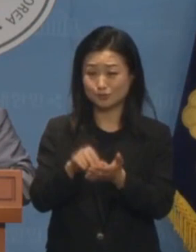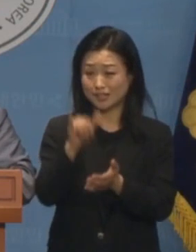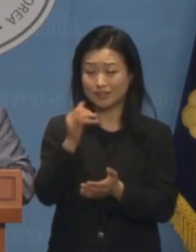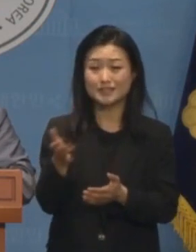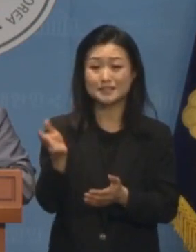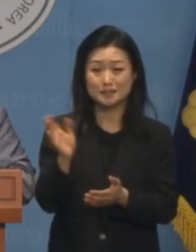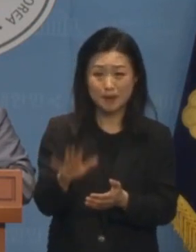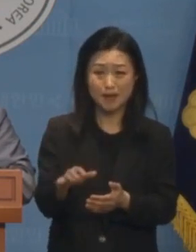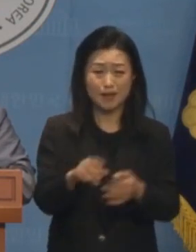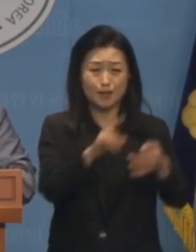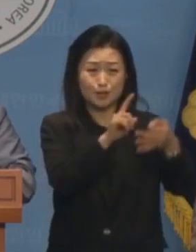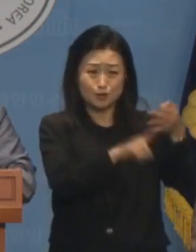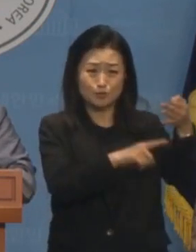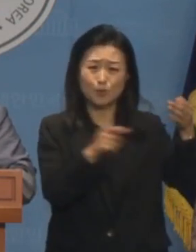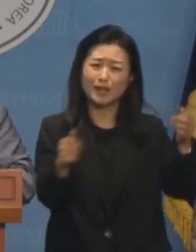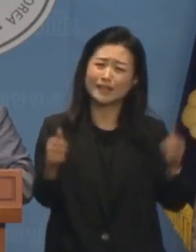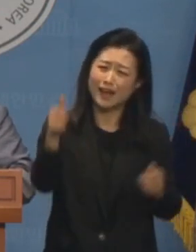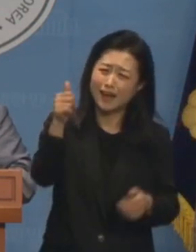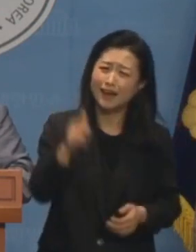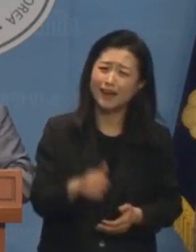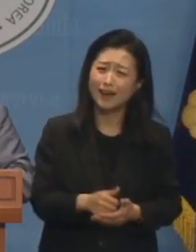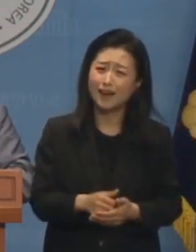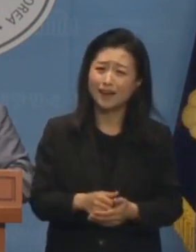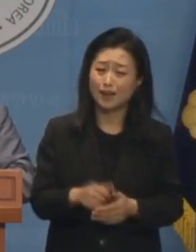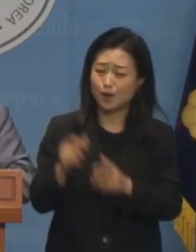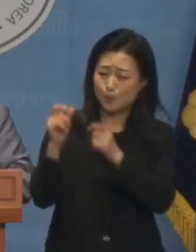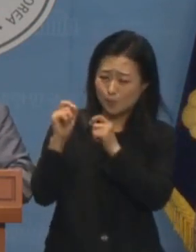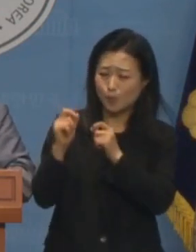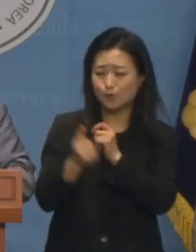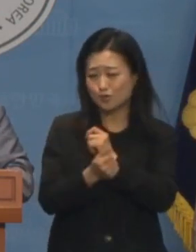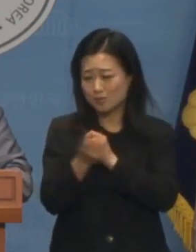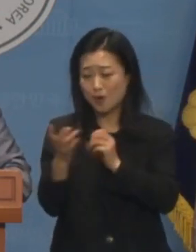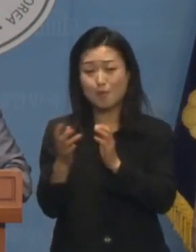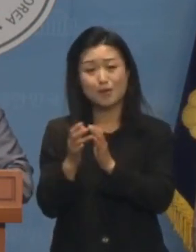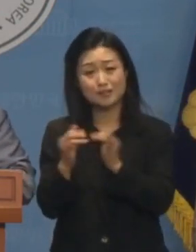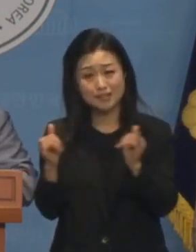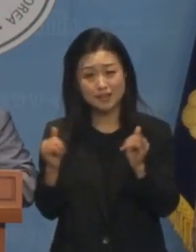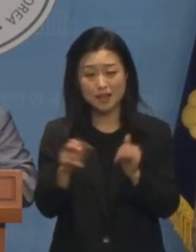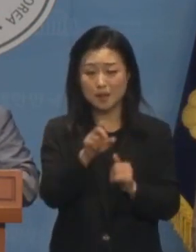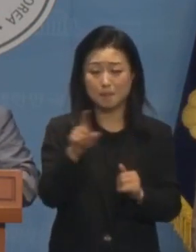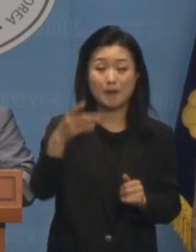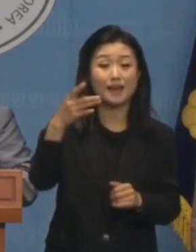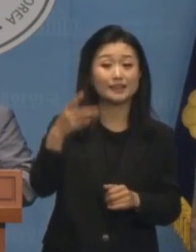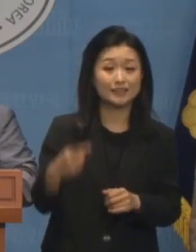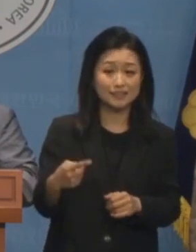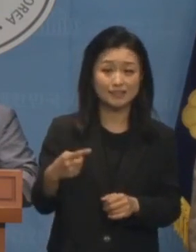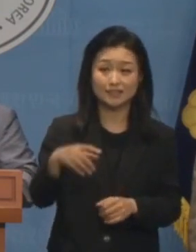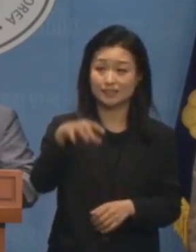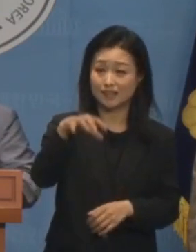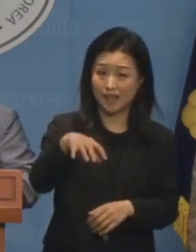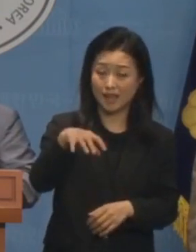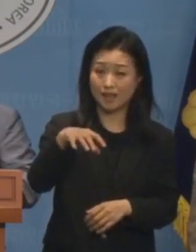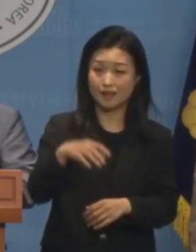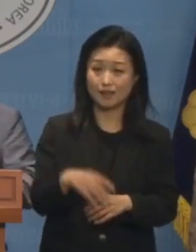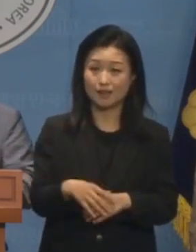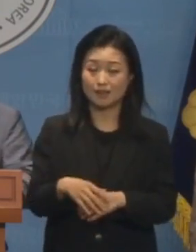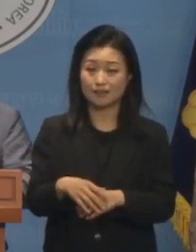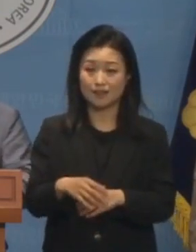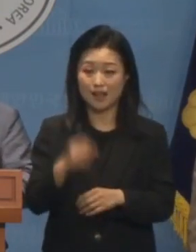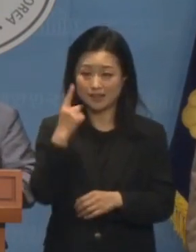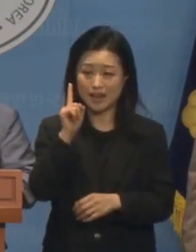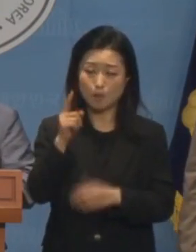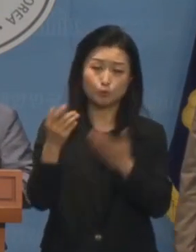그 정권에서도 뜻 있는 보수들이 나서서 대형마트를 출점을